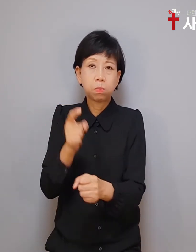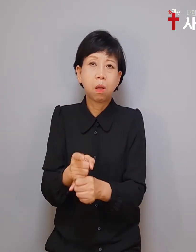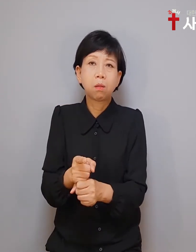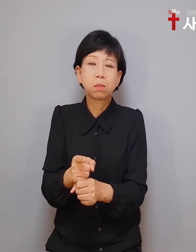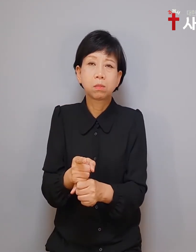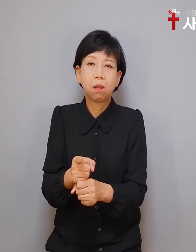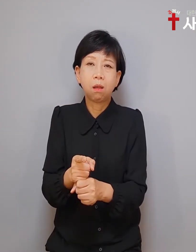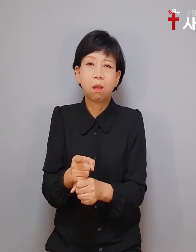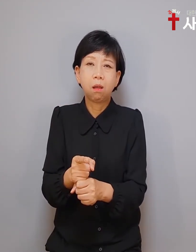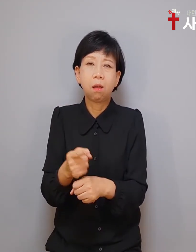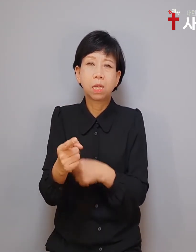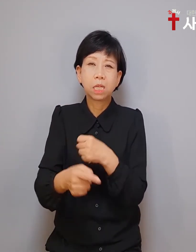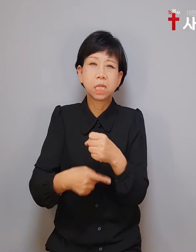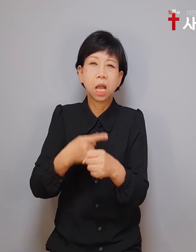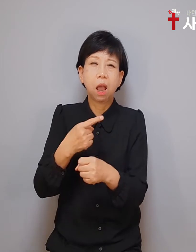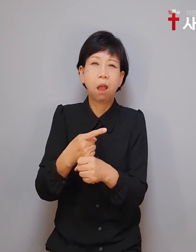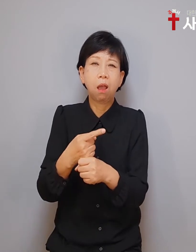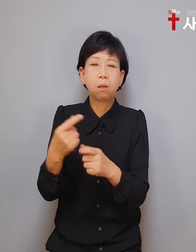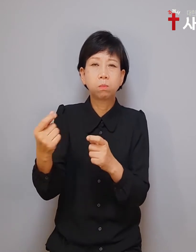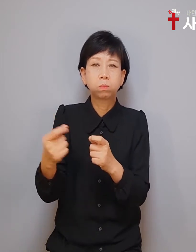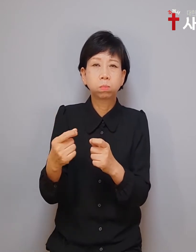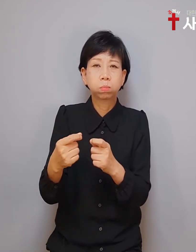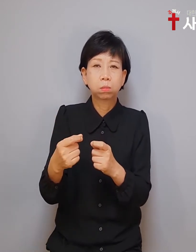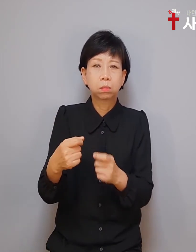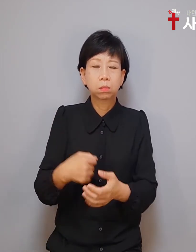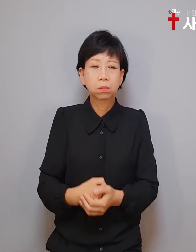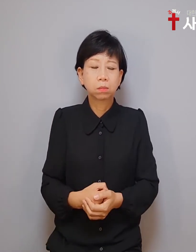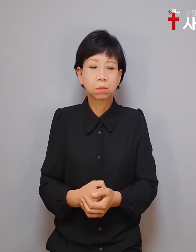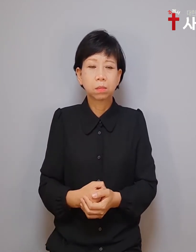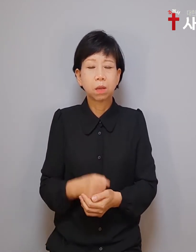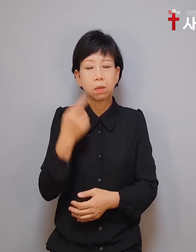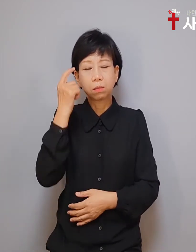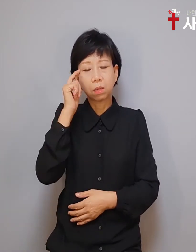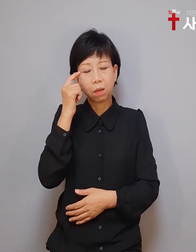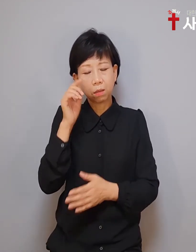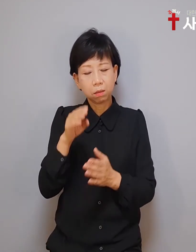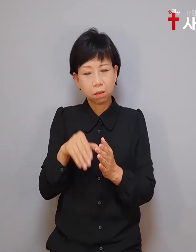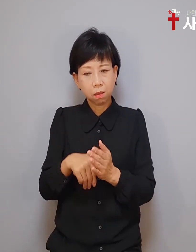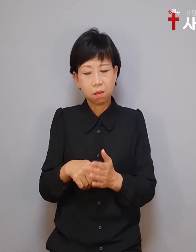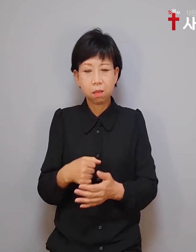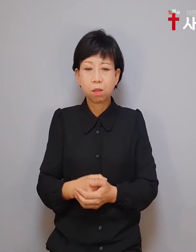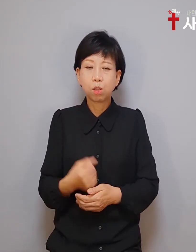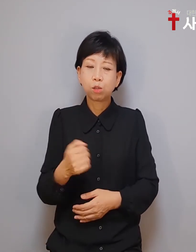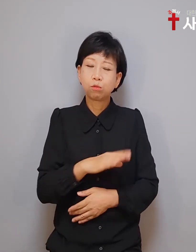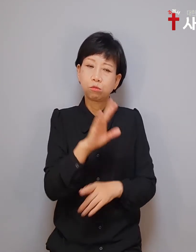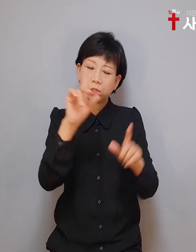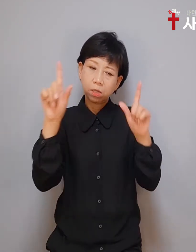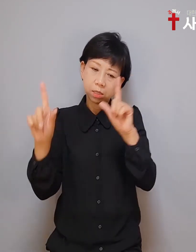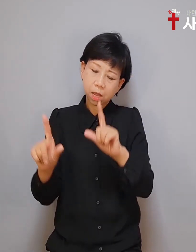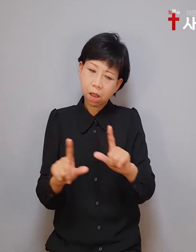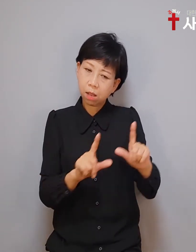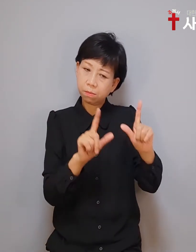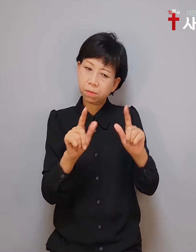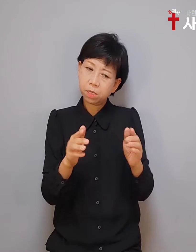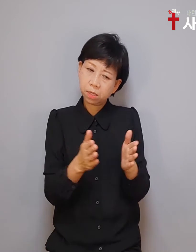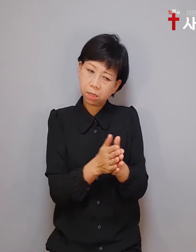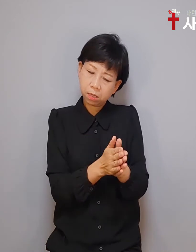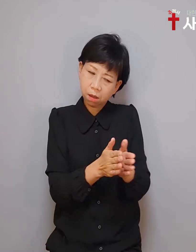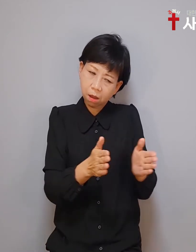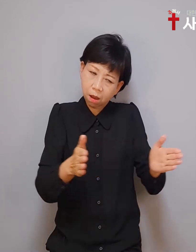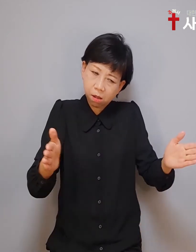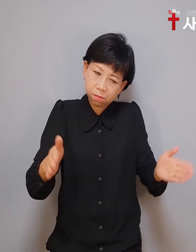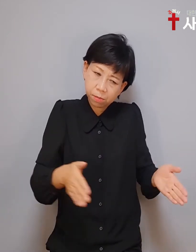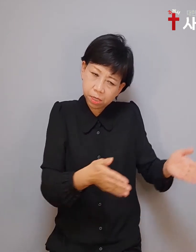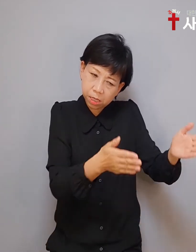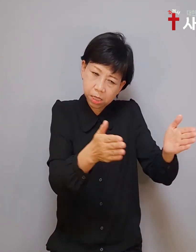돌이켜보면 때로는 우리가 넓은 길로 갔는지 좁은 길로 갔는지 한번 생각해 볼 수가 있는 것